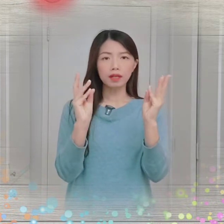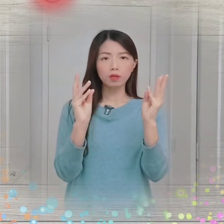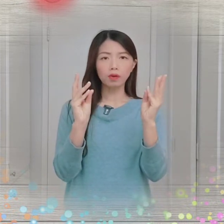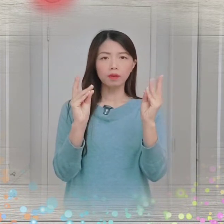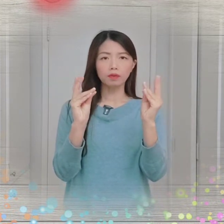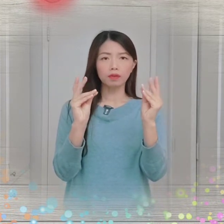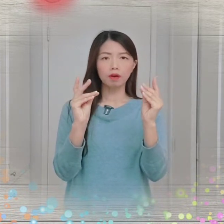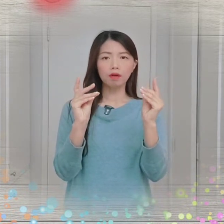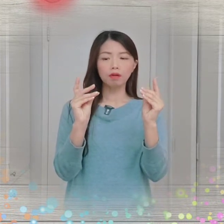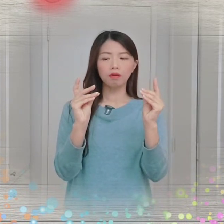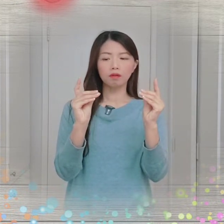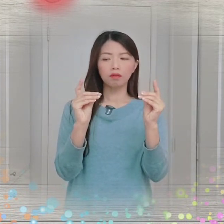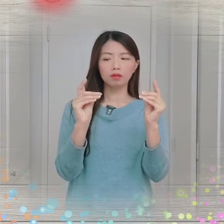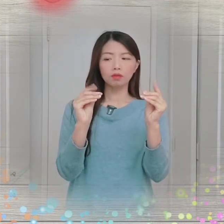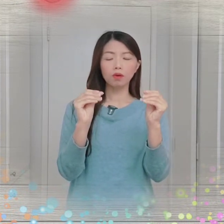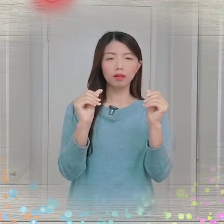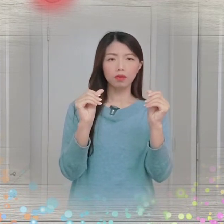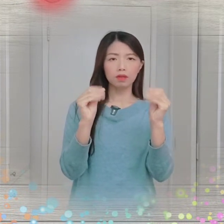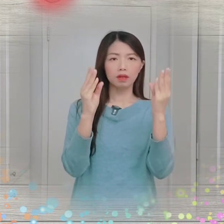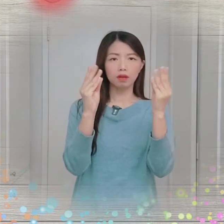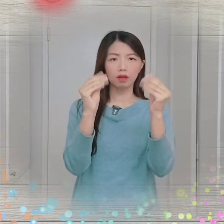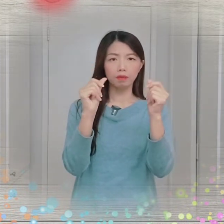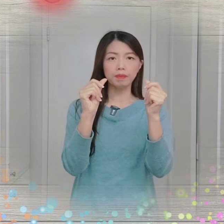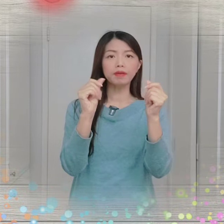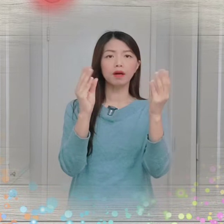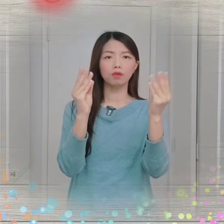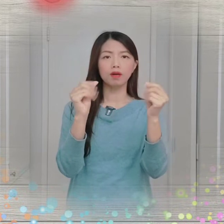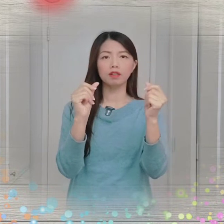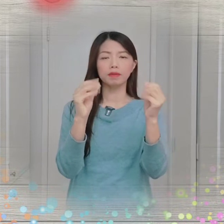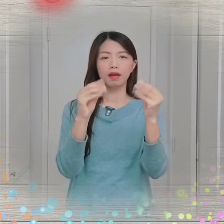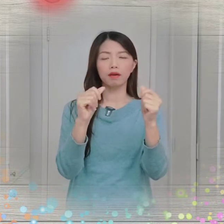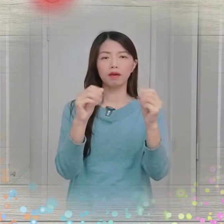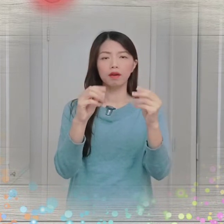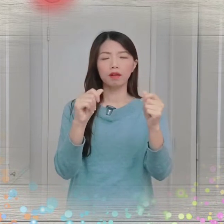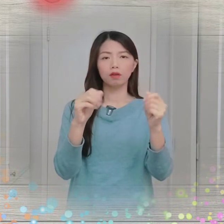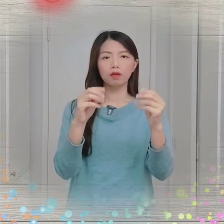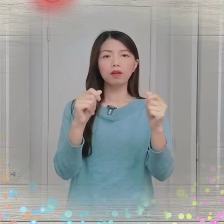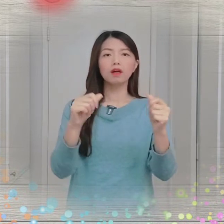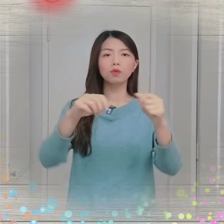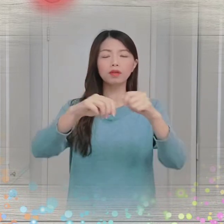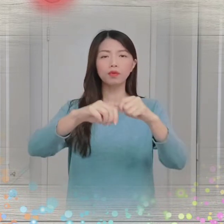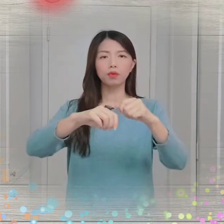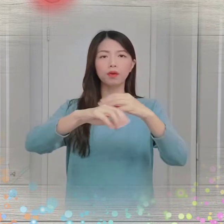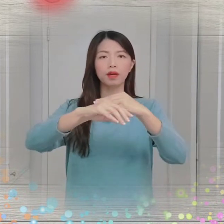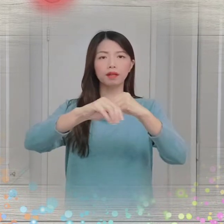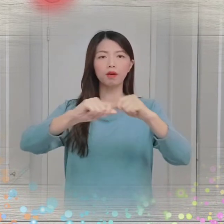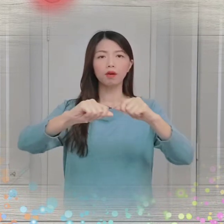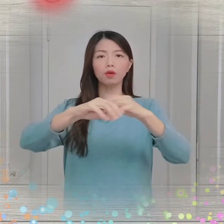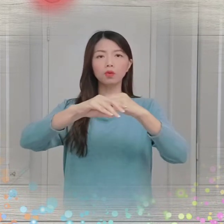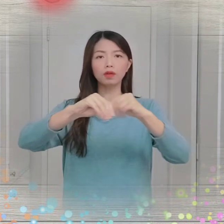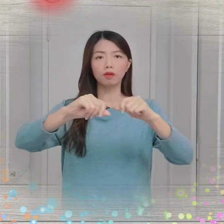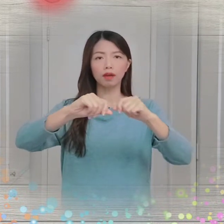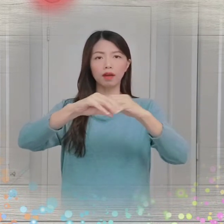엄지를 새끼손가락부터 손가락 전체를 이렇게 비빈다고 생각하시면 돼요. 이거를 손등이 위로 보이게